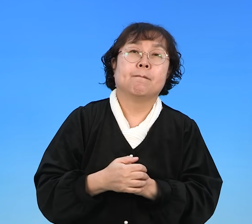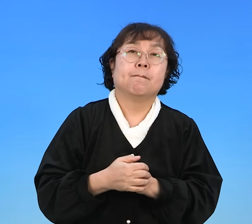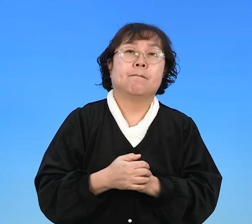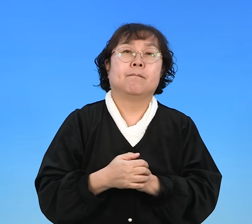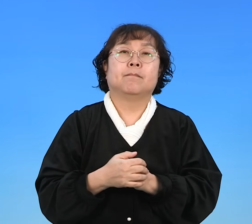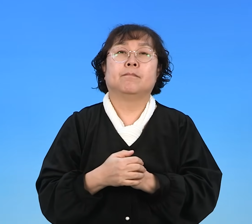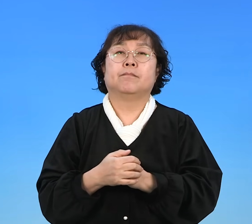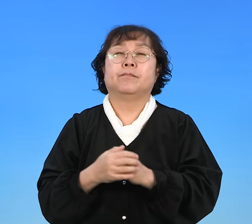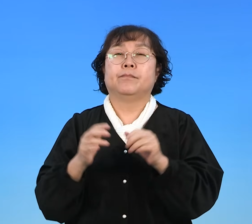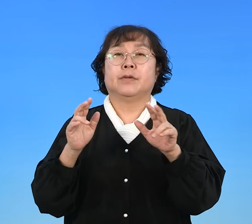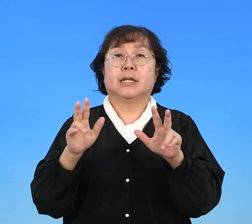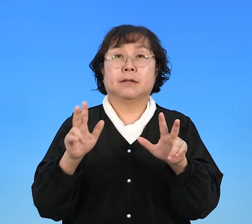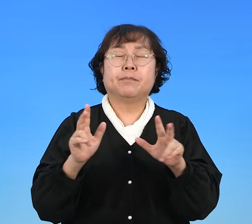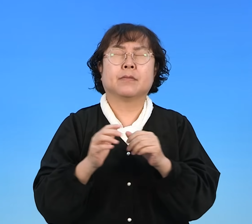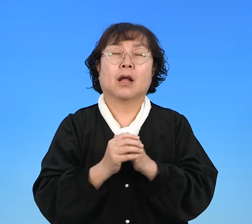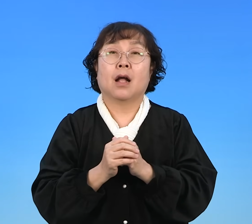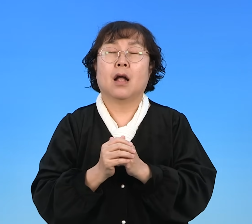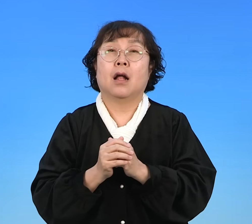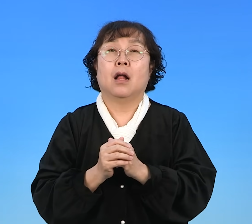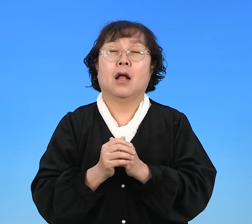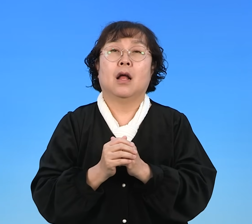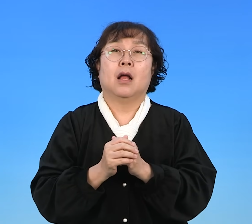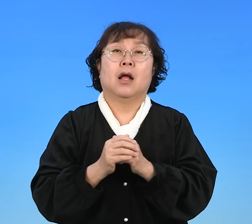열왕기 18장의 상황은 지금